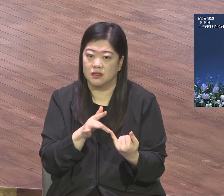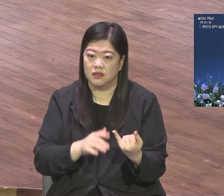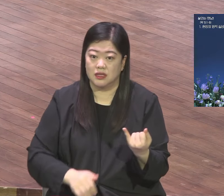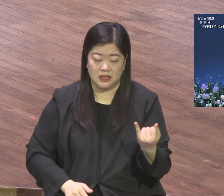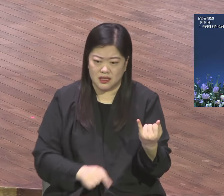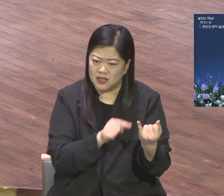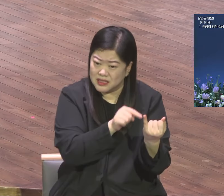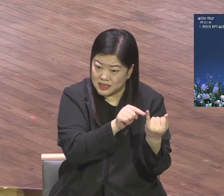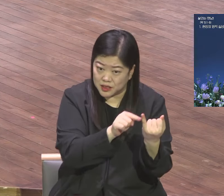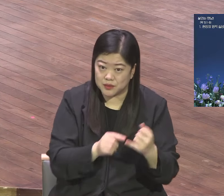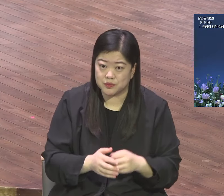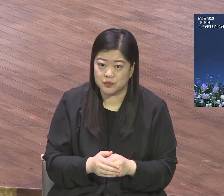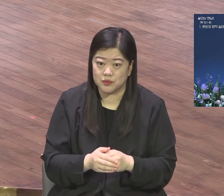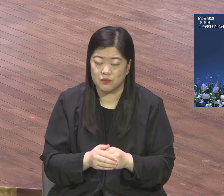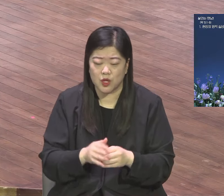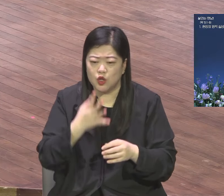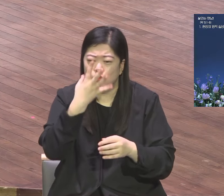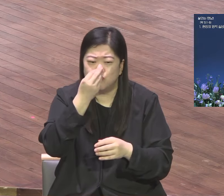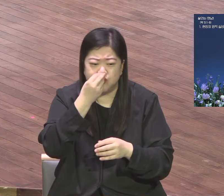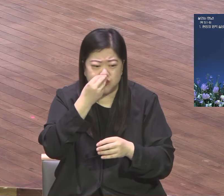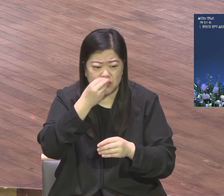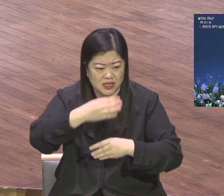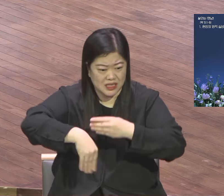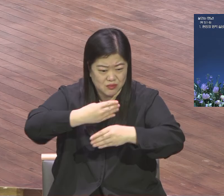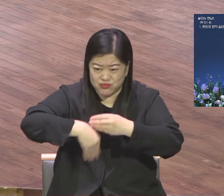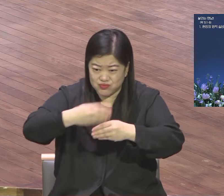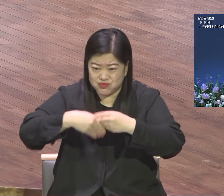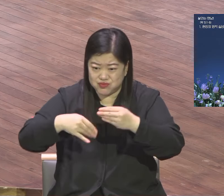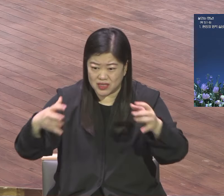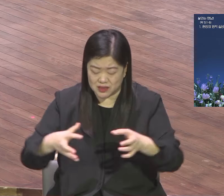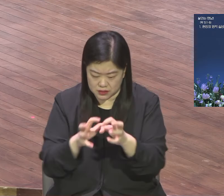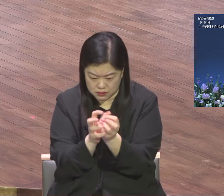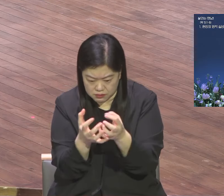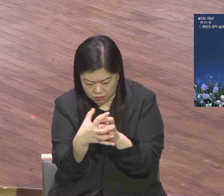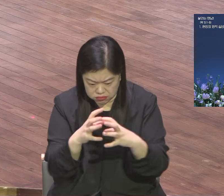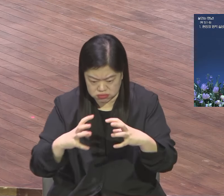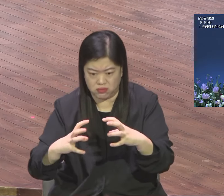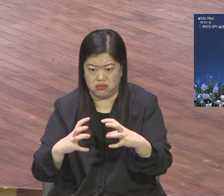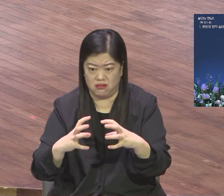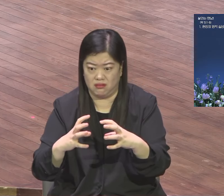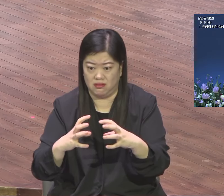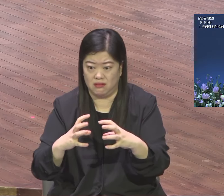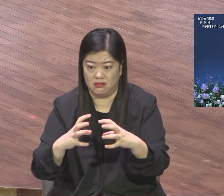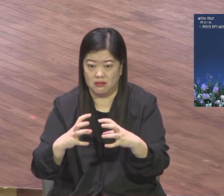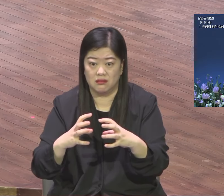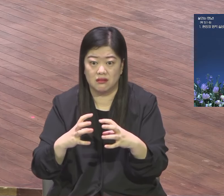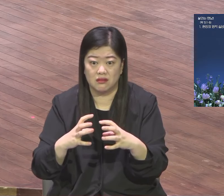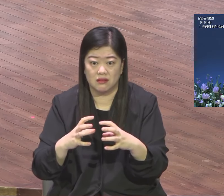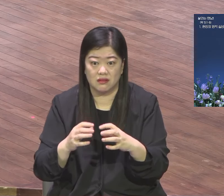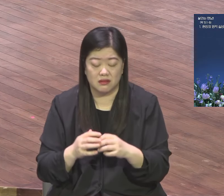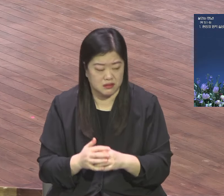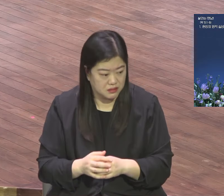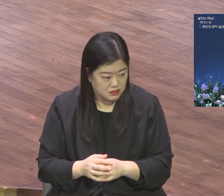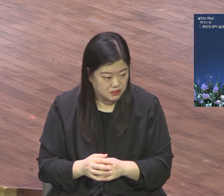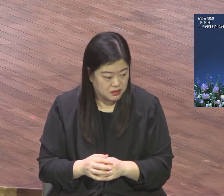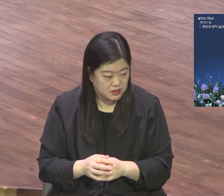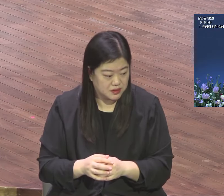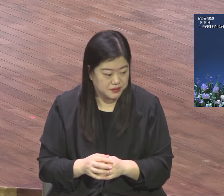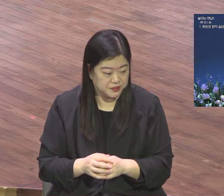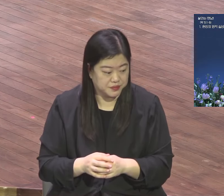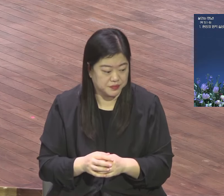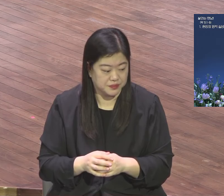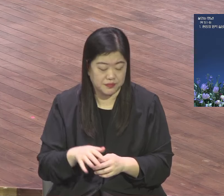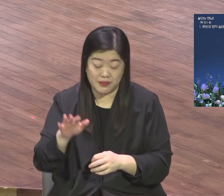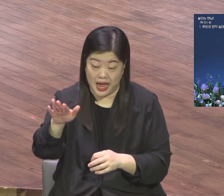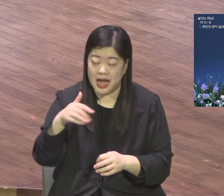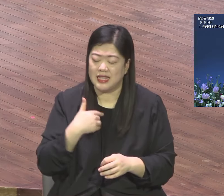뭘 이렇게 샀어요. 그래서 우리인데 그래요. 제가 회장이니까 또 하니까 오늘 내가 귀한 손님 모셨는데